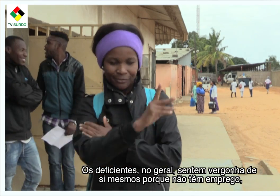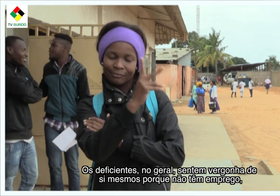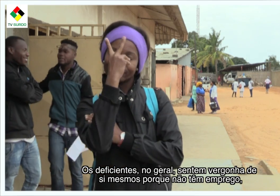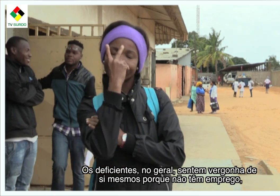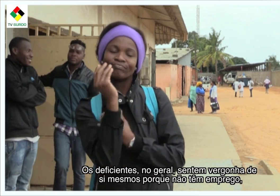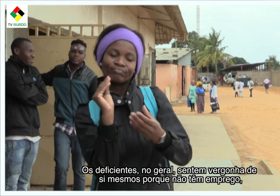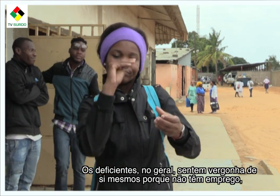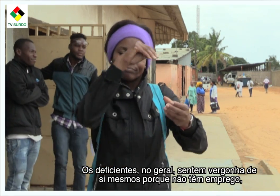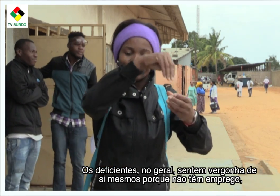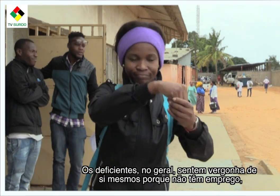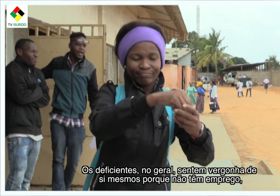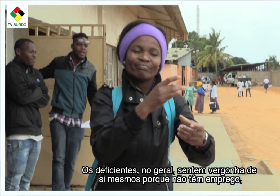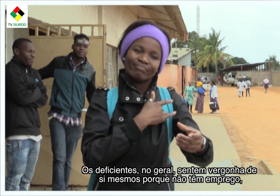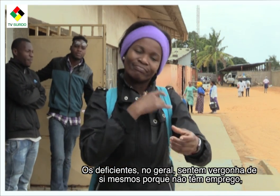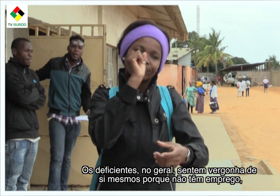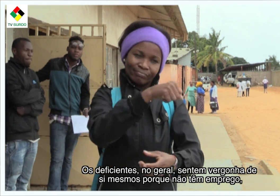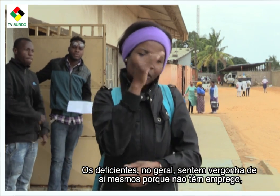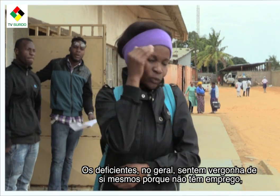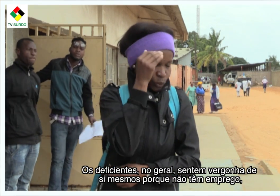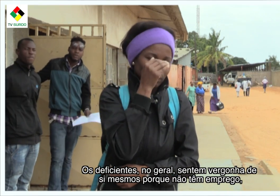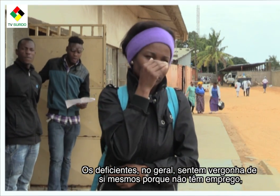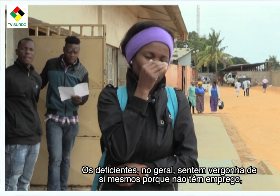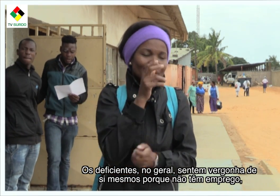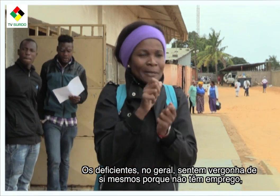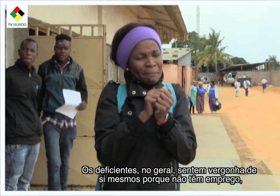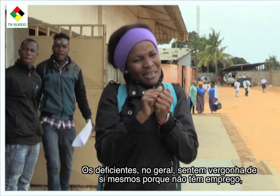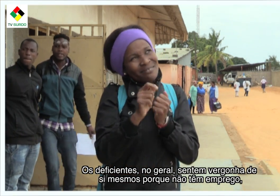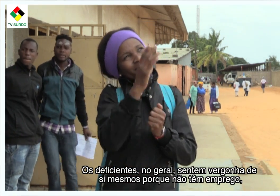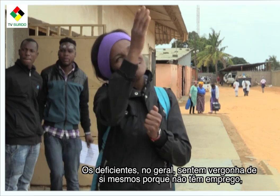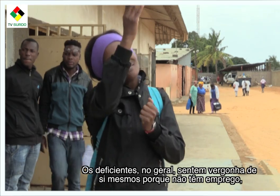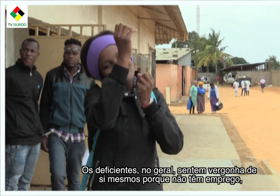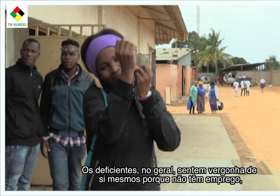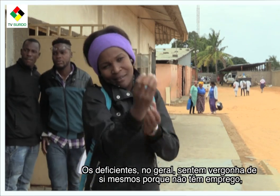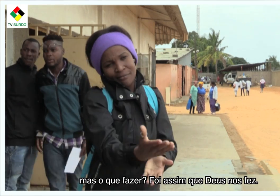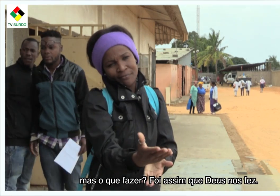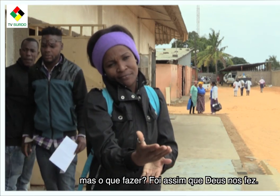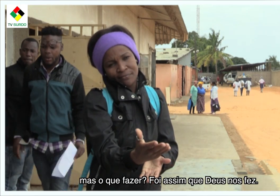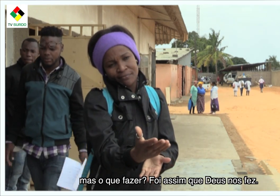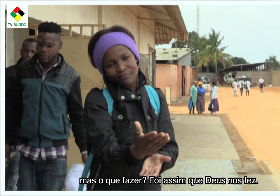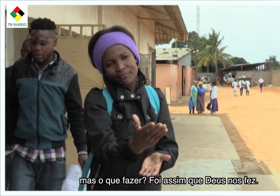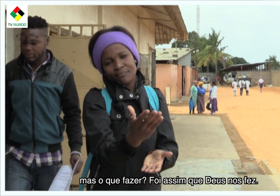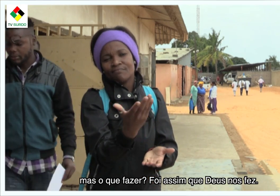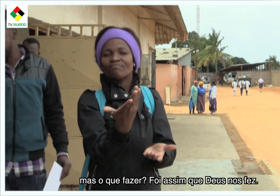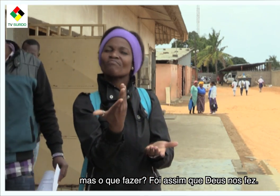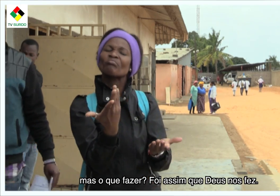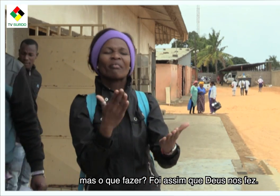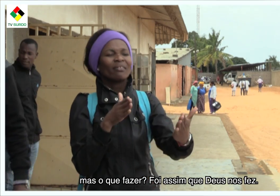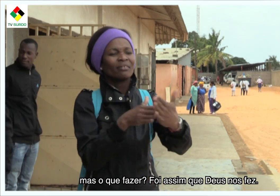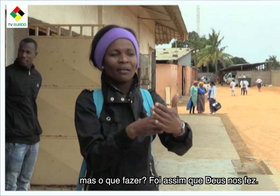surdas OS geral sente vergonha de si mesmos porque não tem emprego mas o que fazer foi